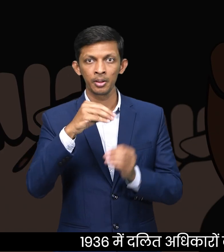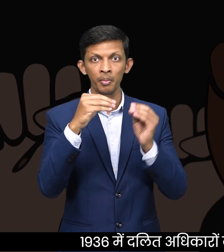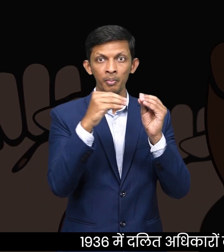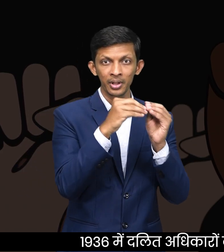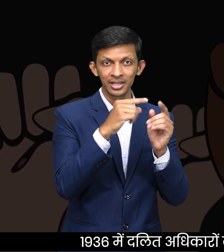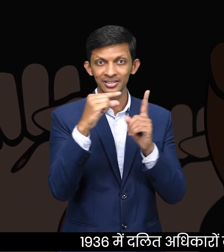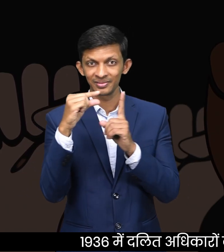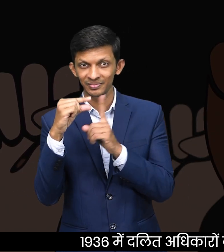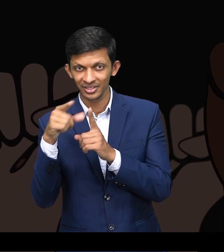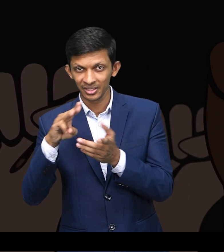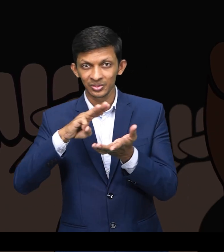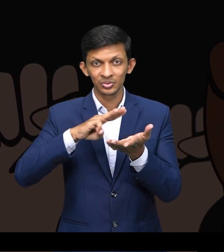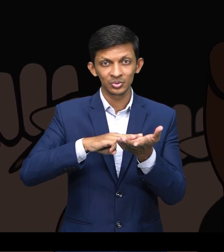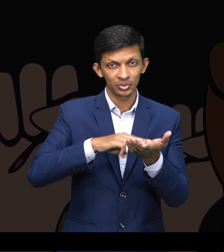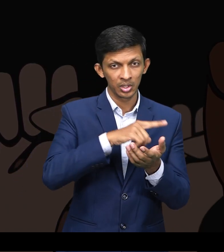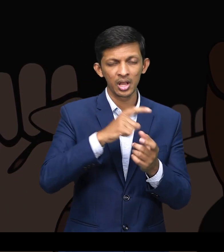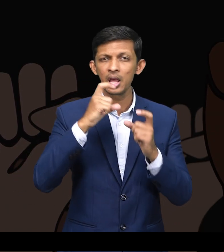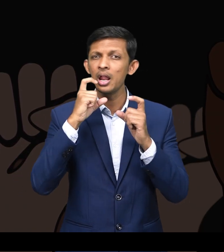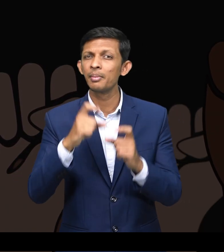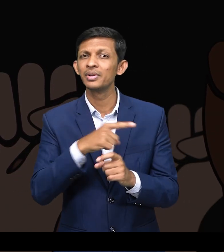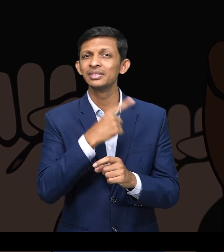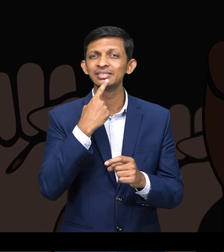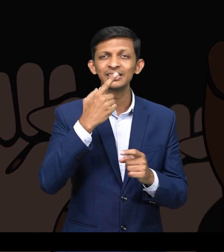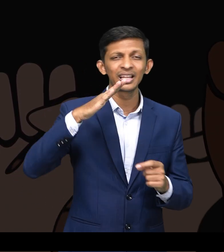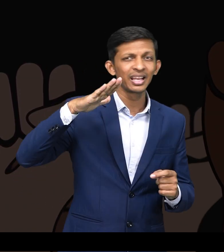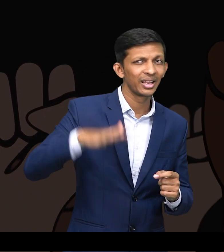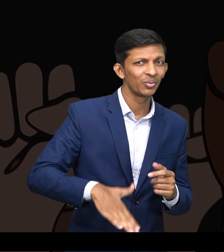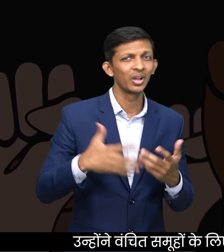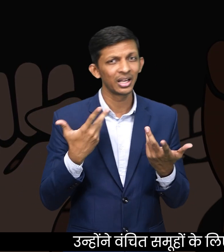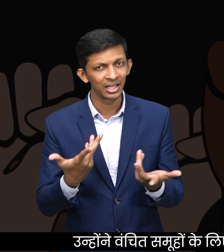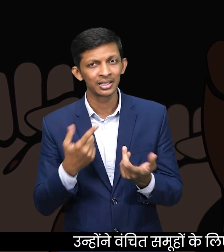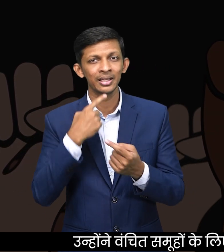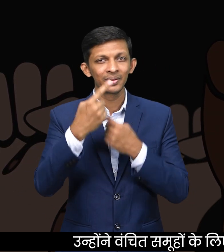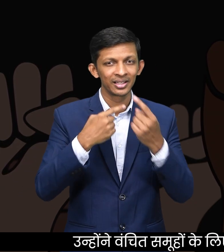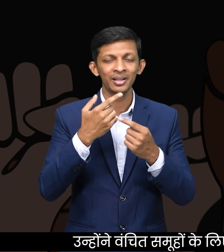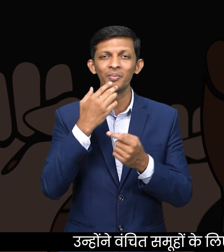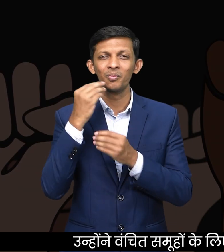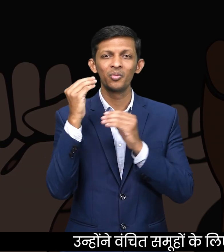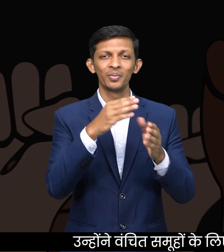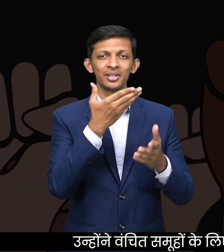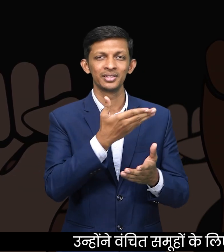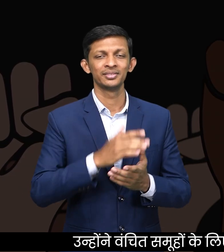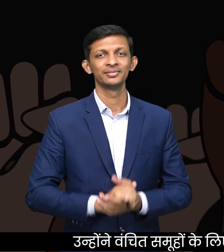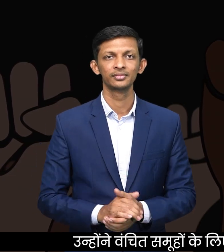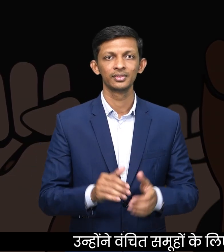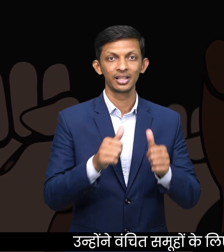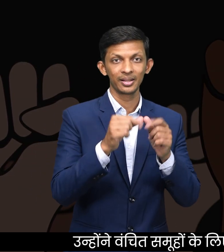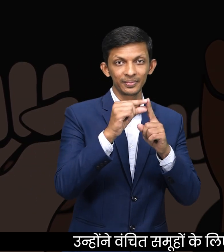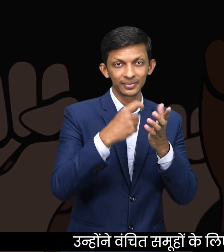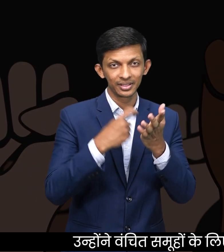महासम्मेलन हुआ। 1 अप्रैल 1947 को उन्होंने वंचित समूहों के लिए एक कल्याण कोष